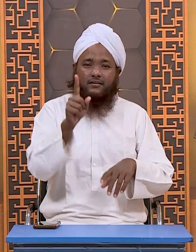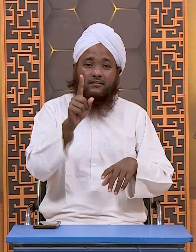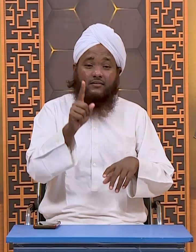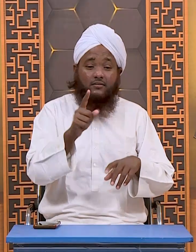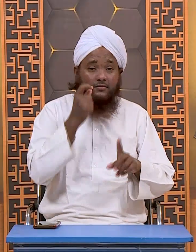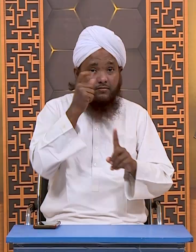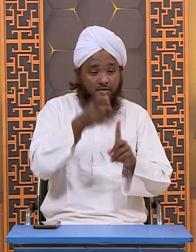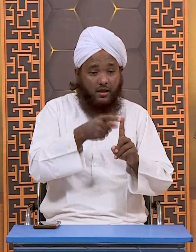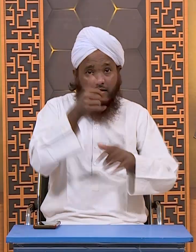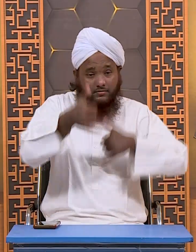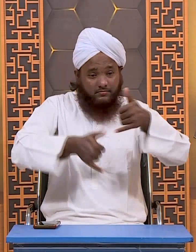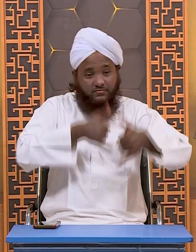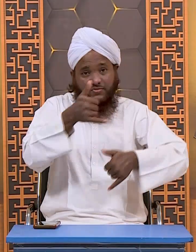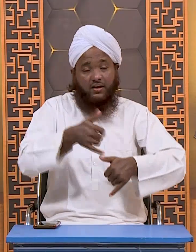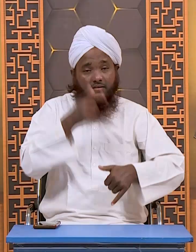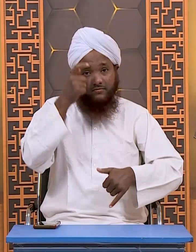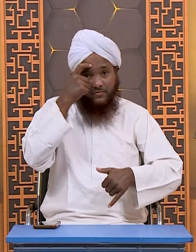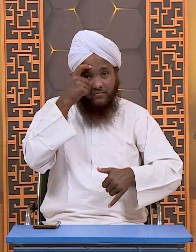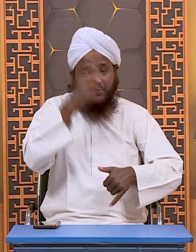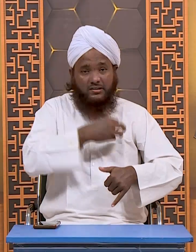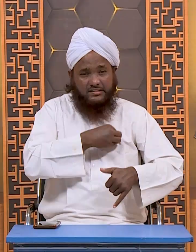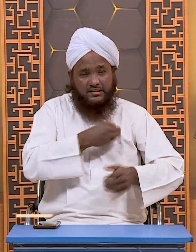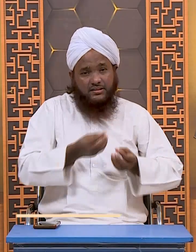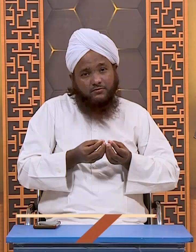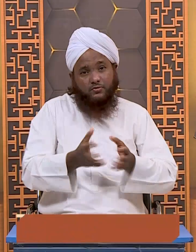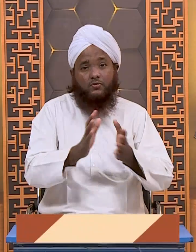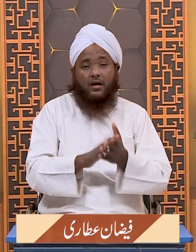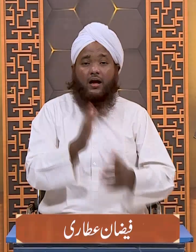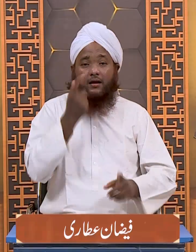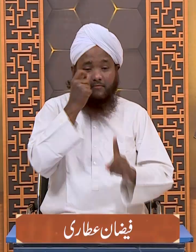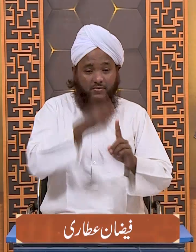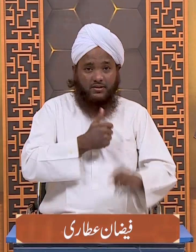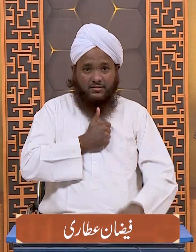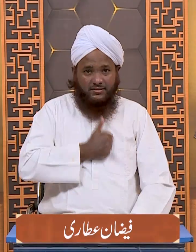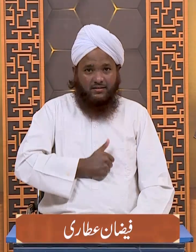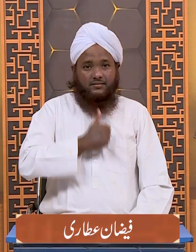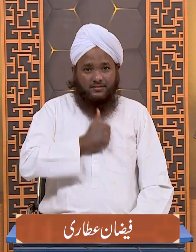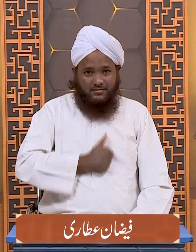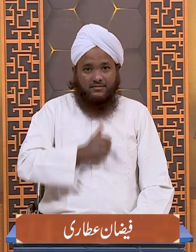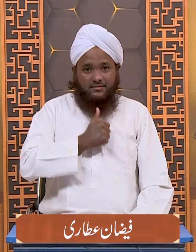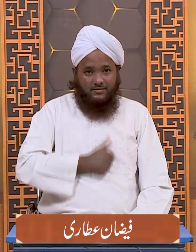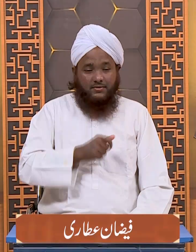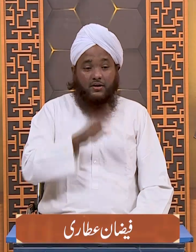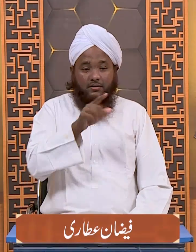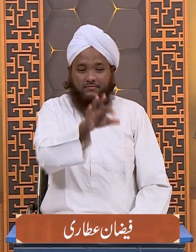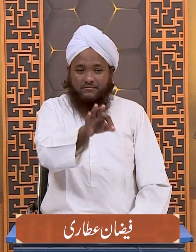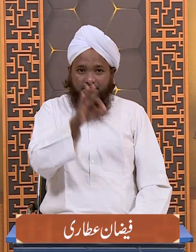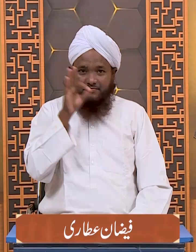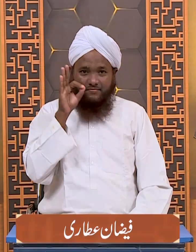کو آزمائش میں مبتلا کرتا ہے. پس اگر بندہ صبر کرے تو وہ اس کو چن لیتا ہے اور اگر راضی رہے